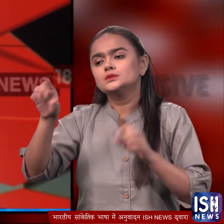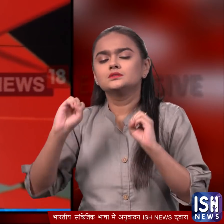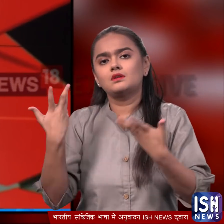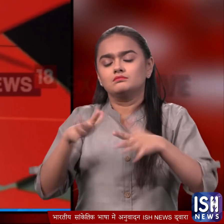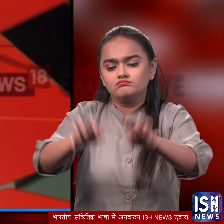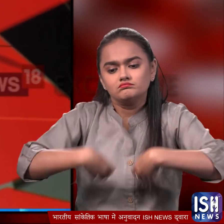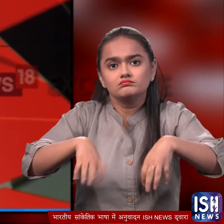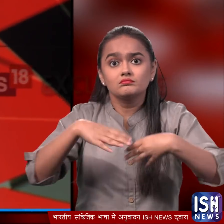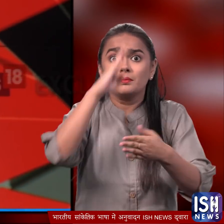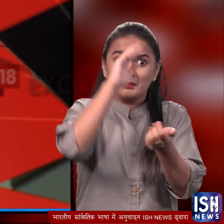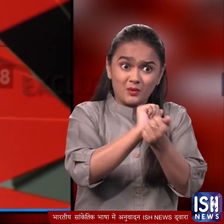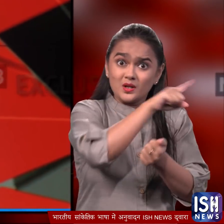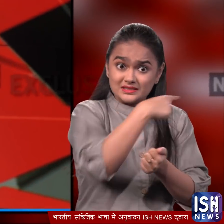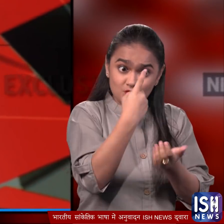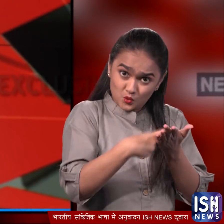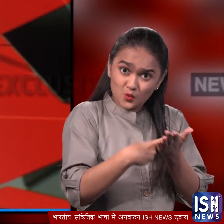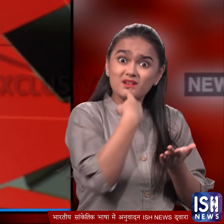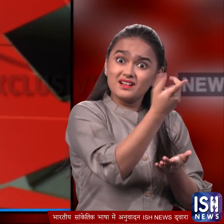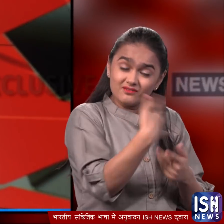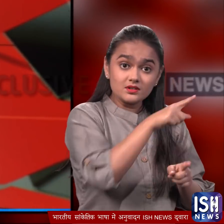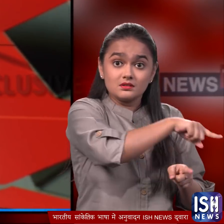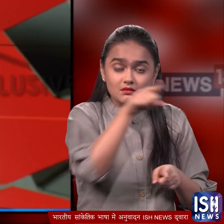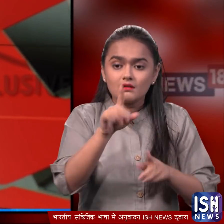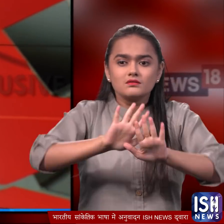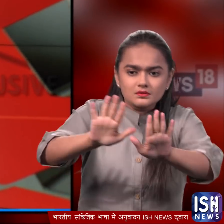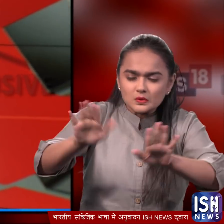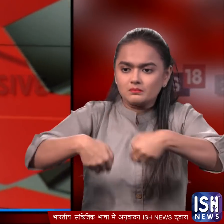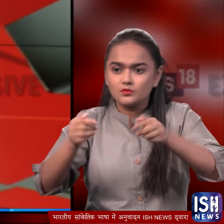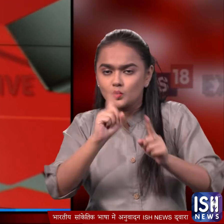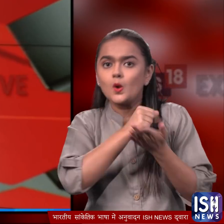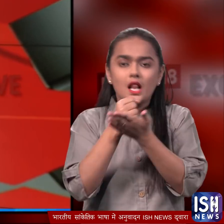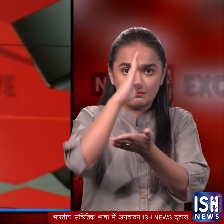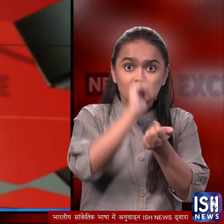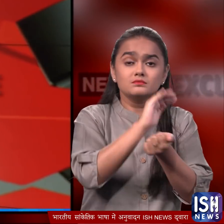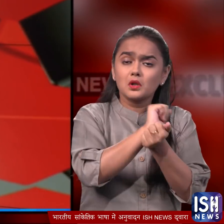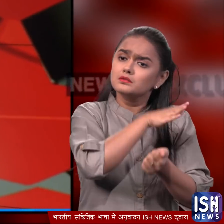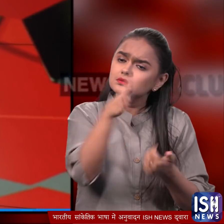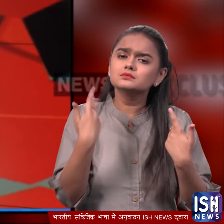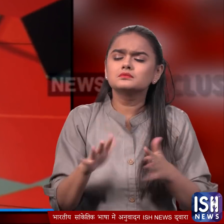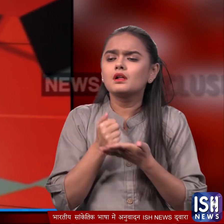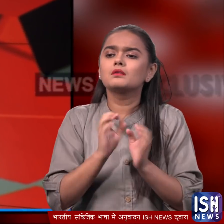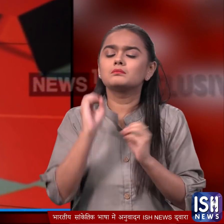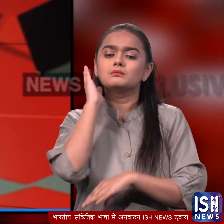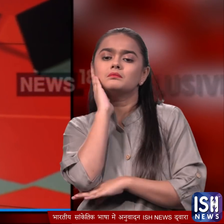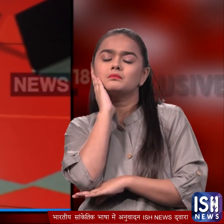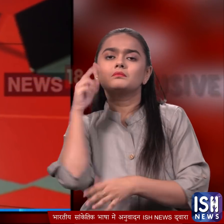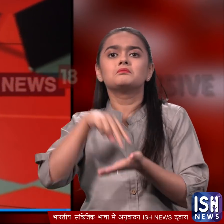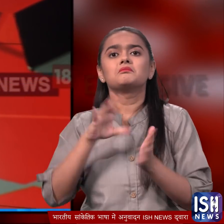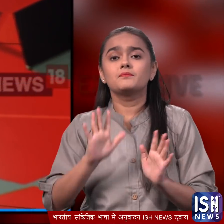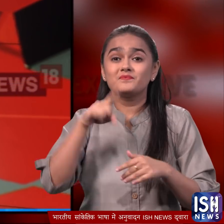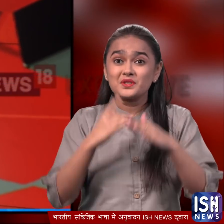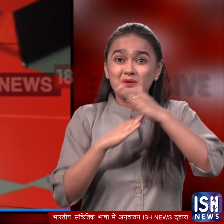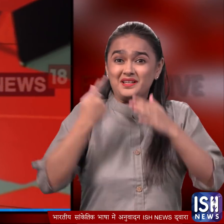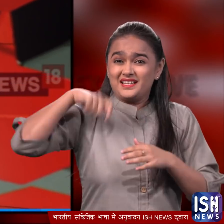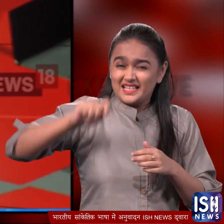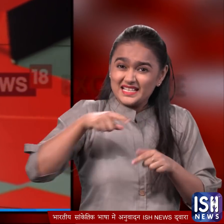की कोशिश पुलिस ने नहीं की, जबकि गड्ढे में मिट्टी गिरने से रोकने के लिए वहां पुलिस बल तैनात कर दिया गया। सुप्रीम कोर्ट ने